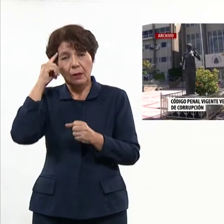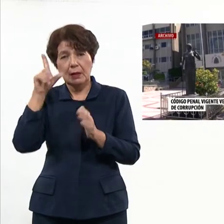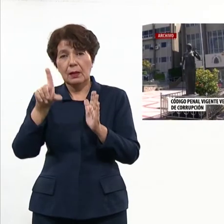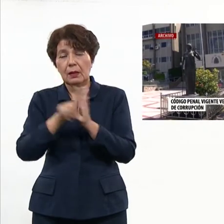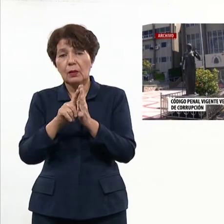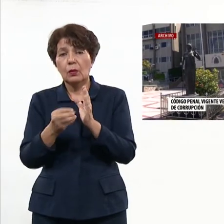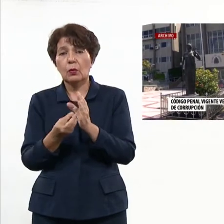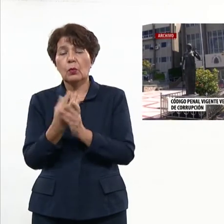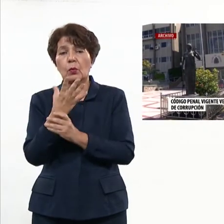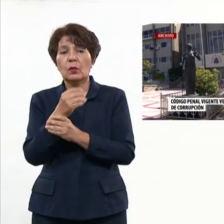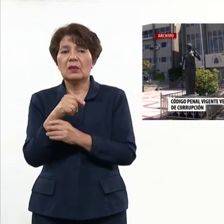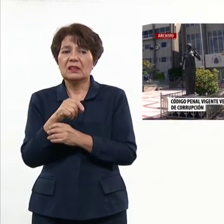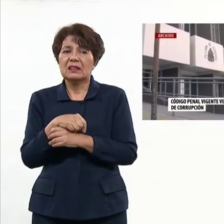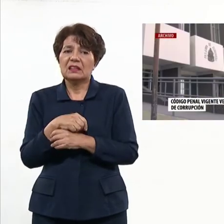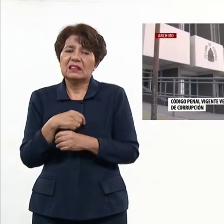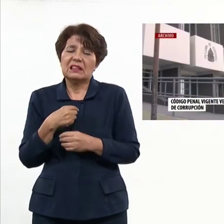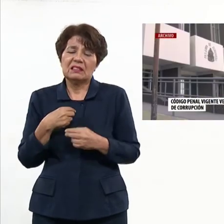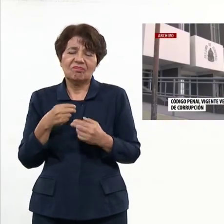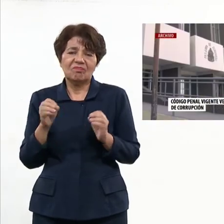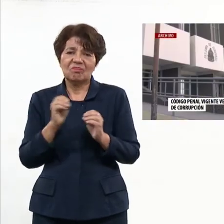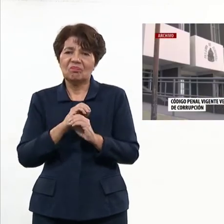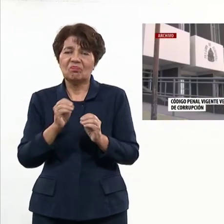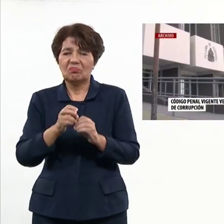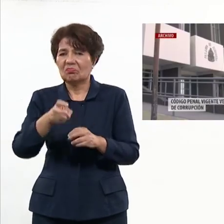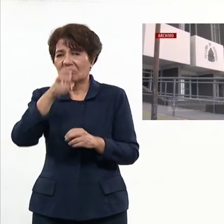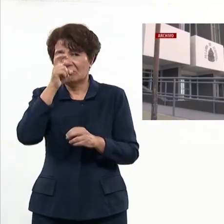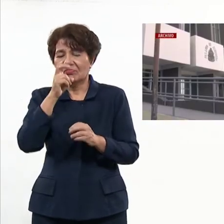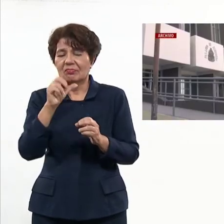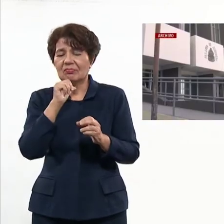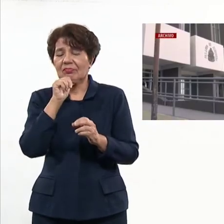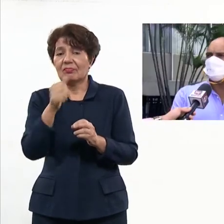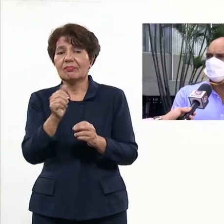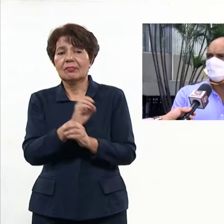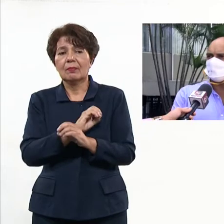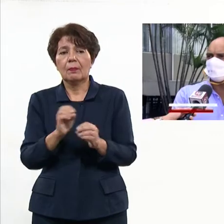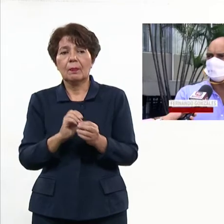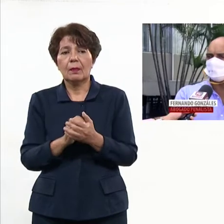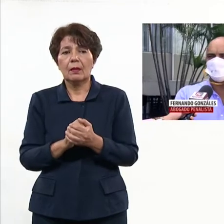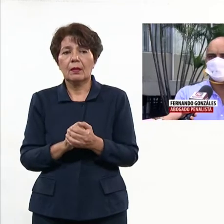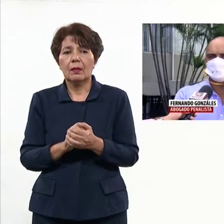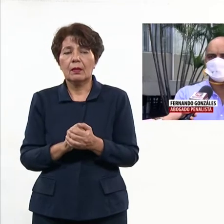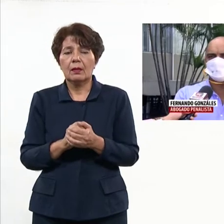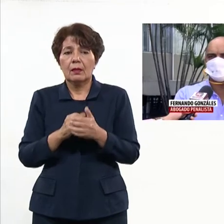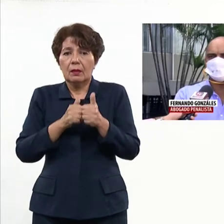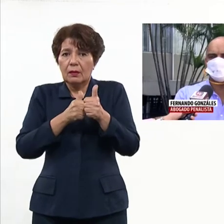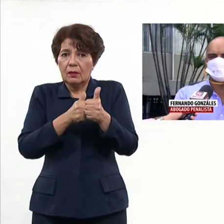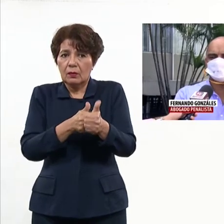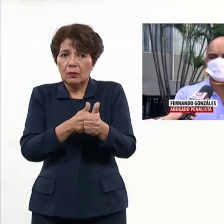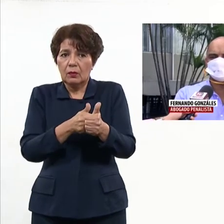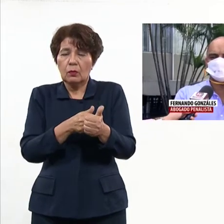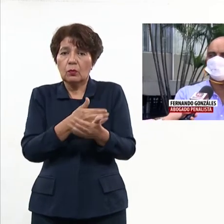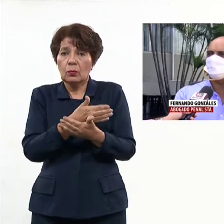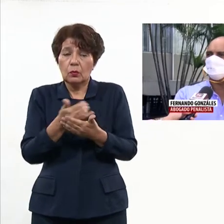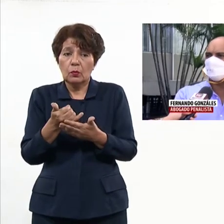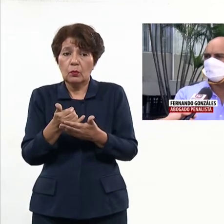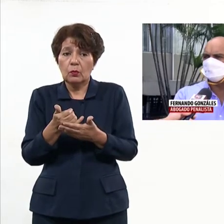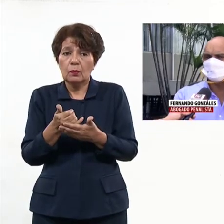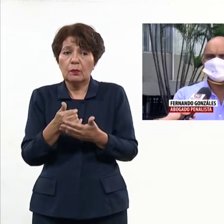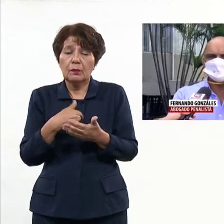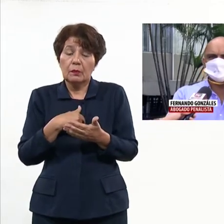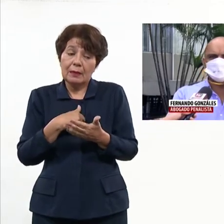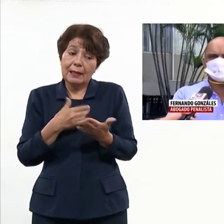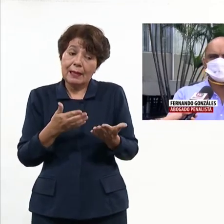se vuelve más humanista en comparación con el cuerpo jurídico anterior a más apegada a recuperar en realidad lo que es lo